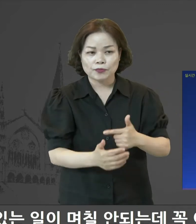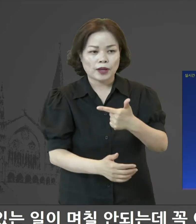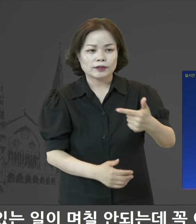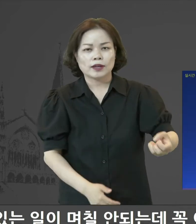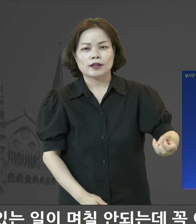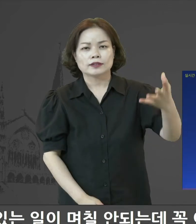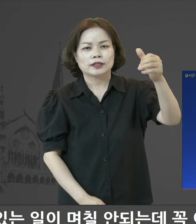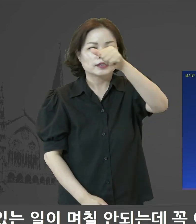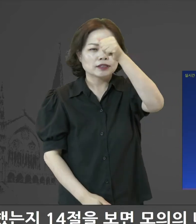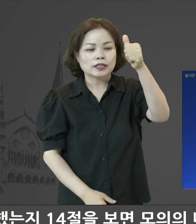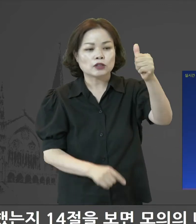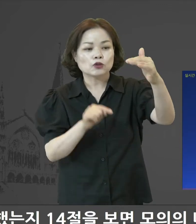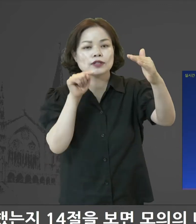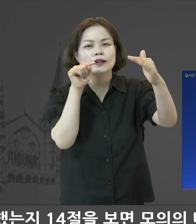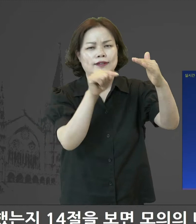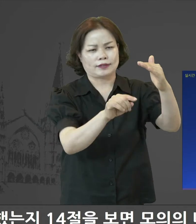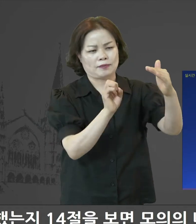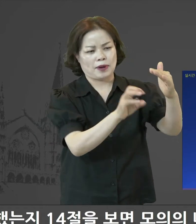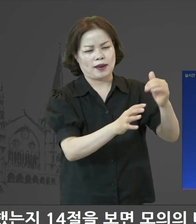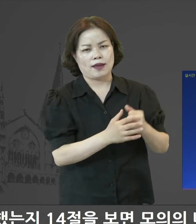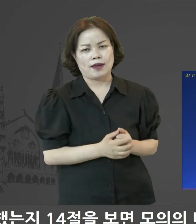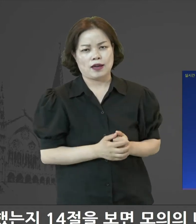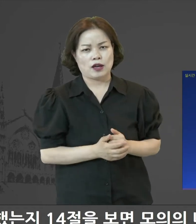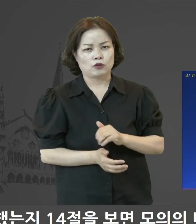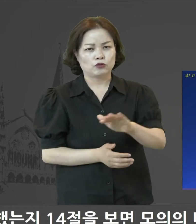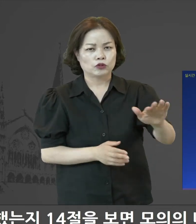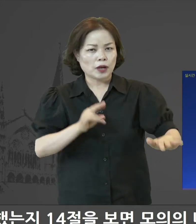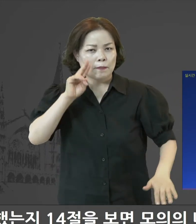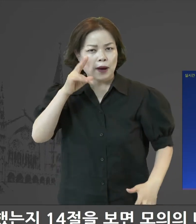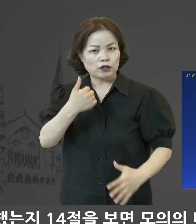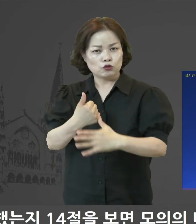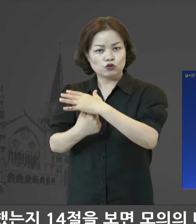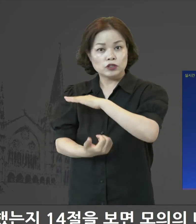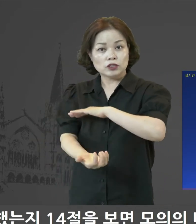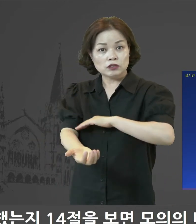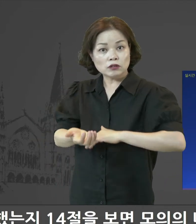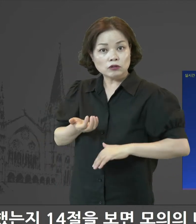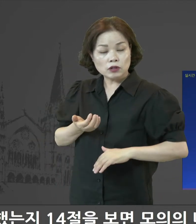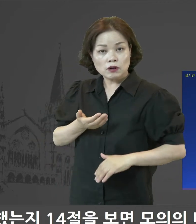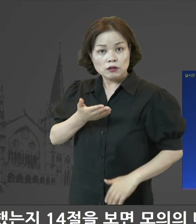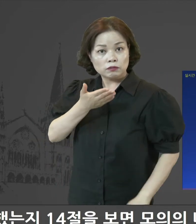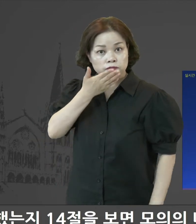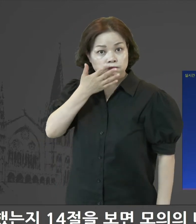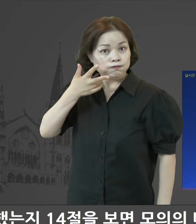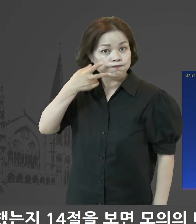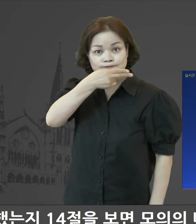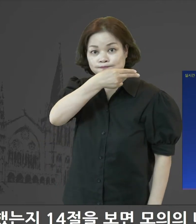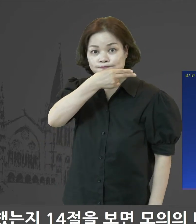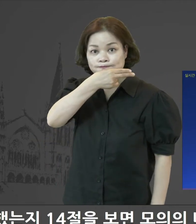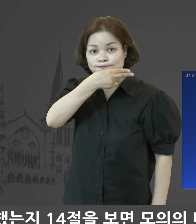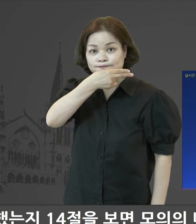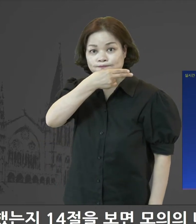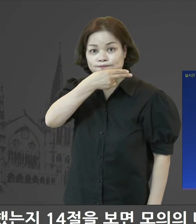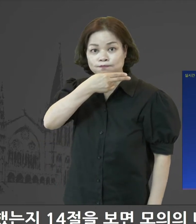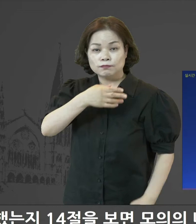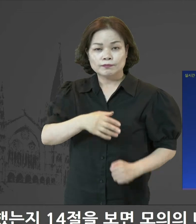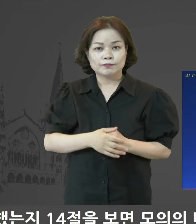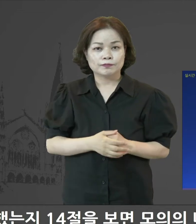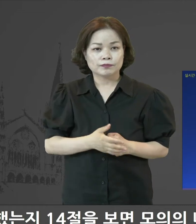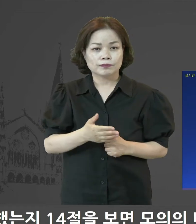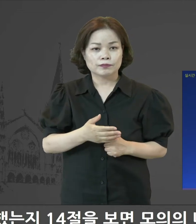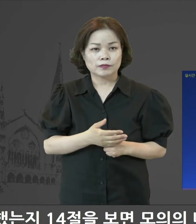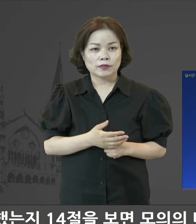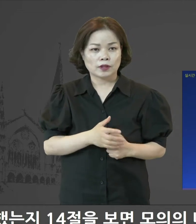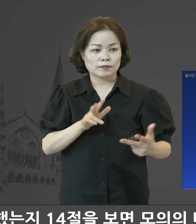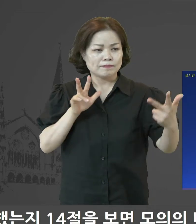대제사장과 장로들에게 가서 말하되 우리가 바울을 죽이기 전에는 먹지 않겠다. 이제 그 굳세게 맹세한